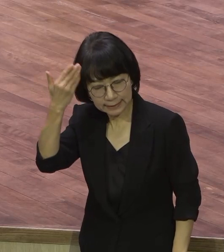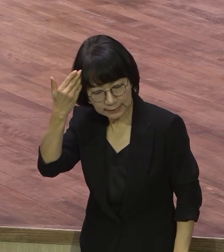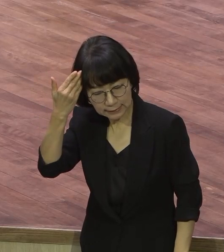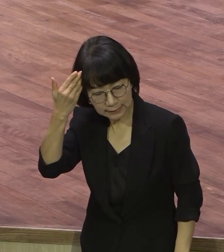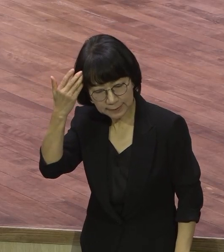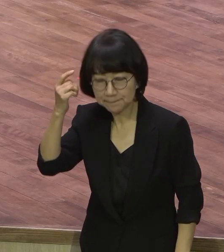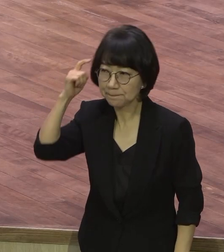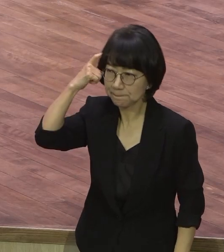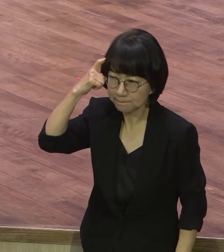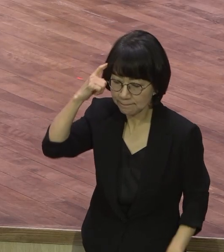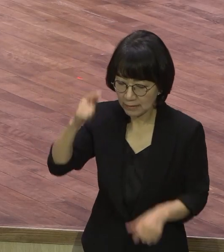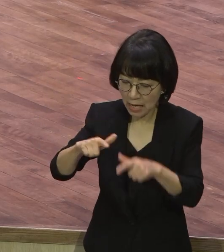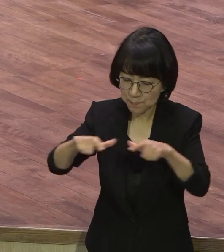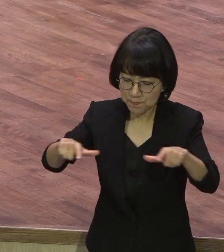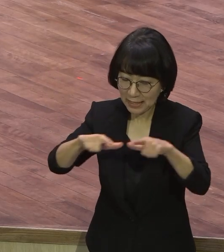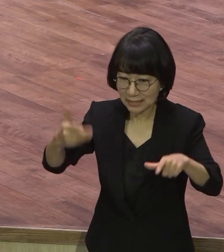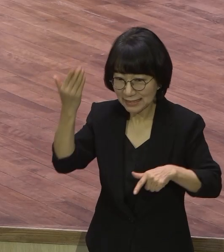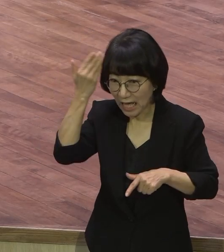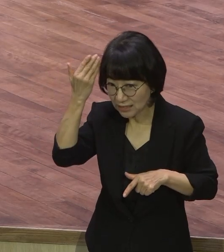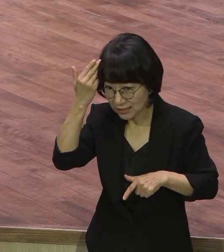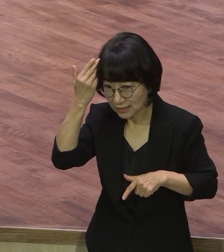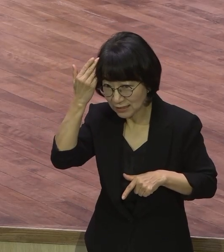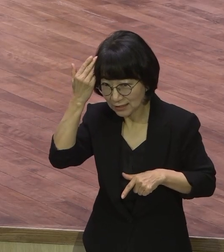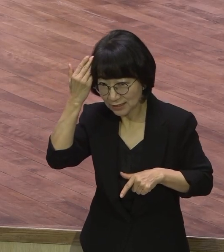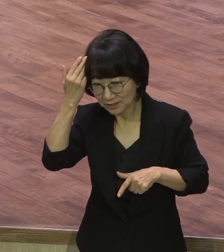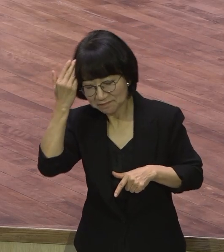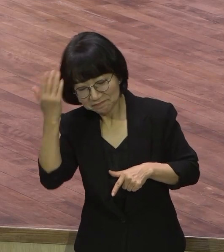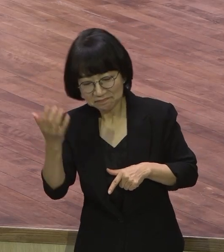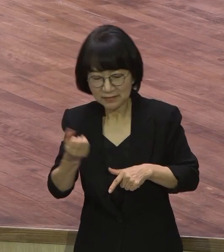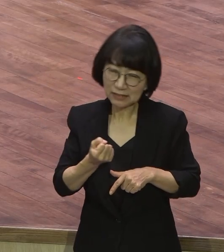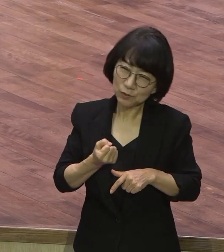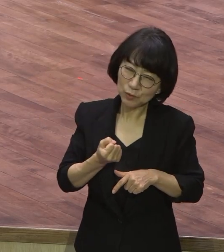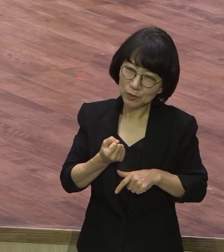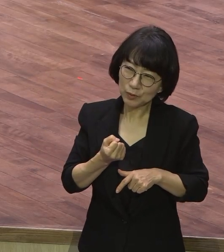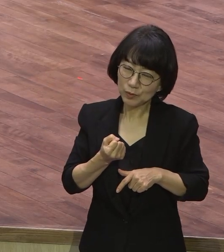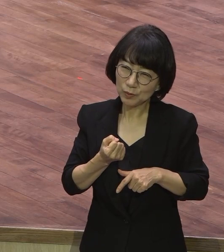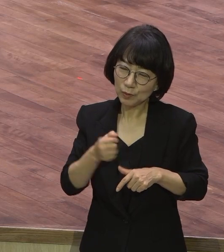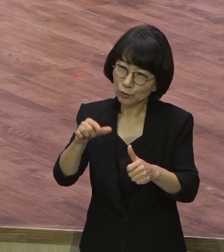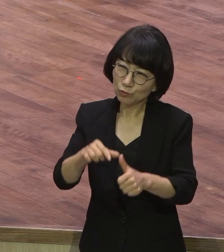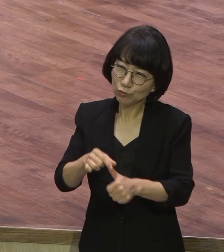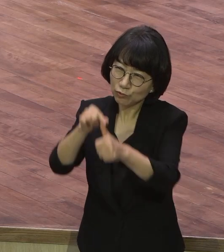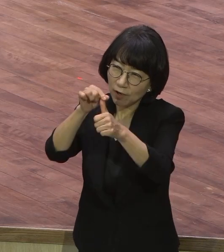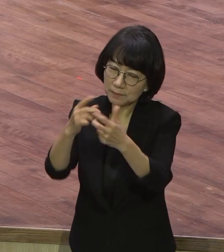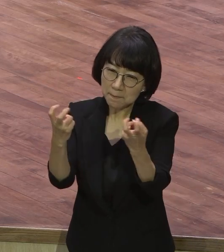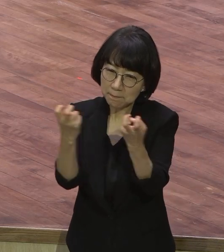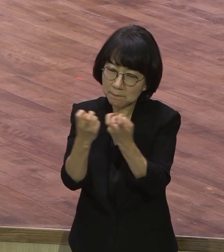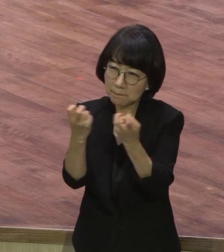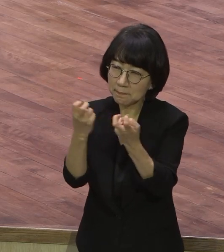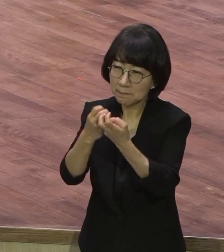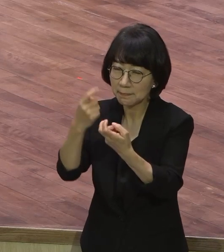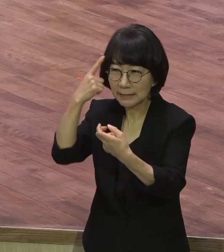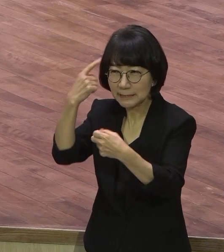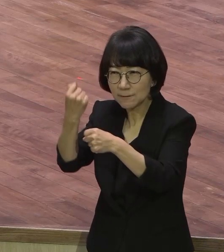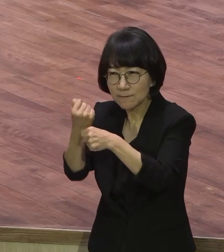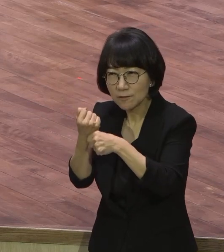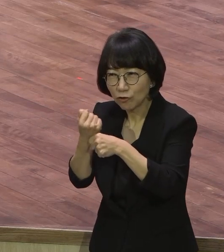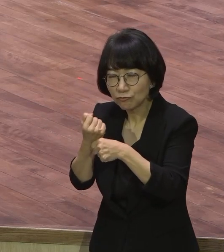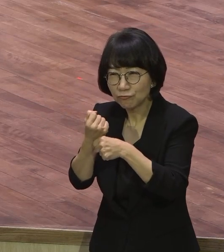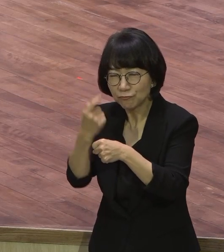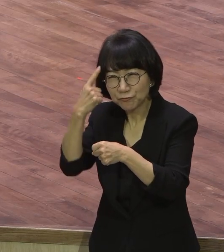지식, 상식 이걸 가지고 하나님의 구원 방법을 자꾸 분석하고